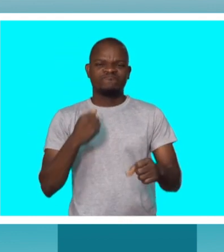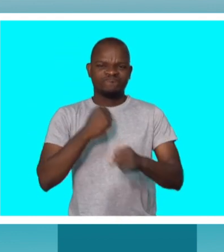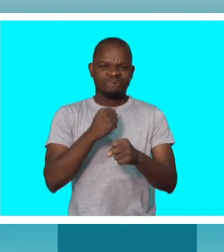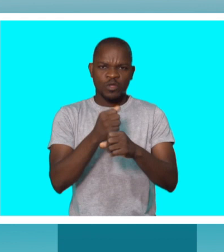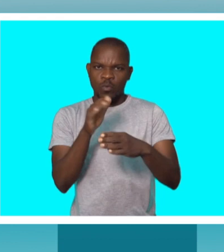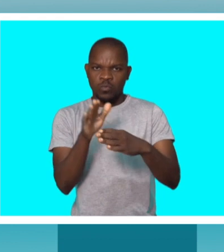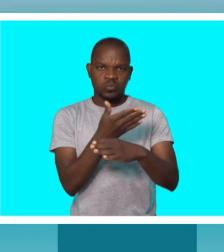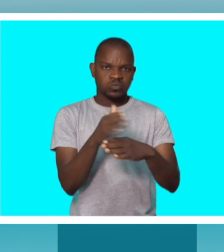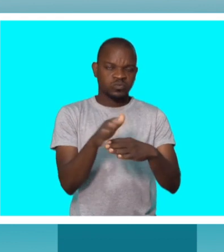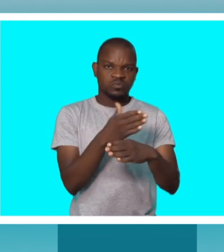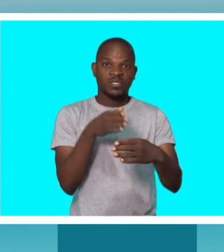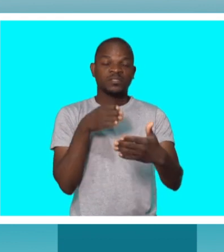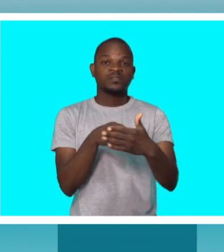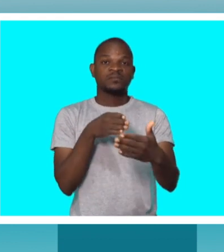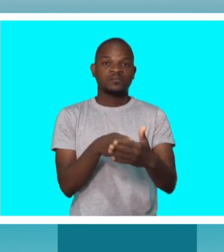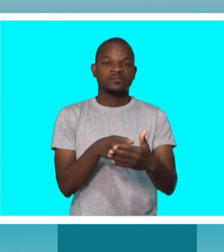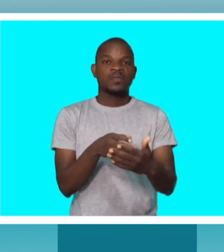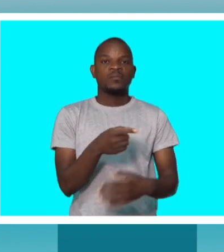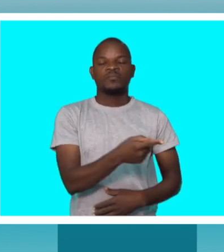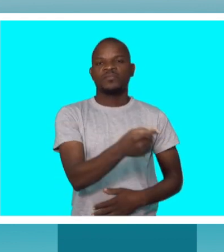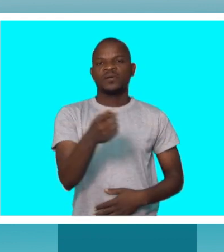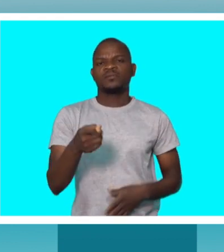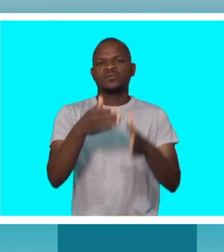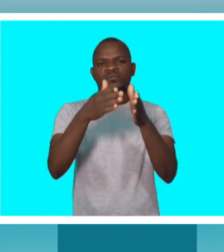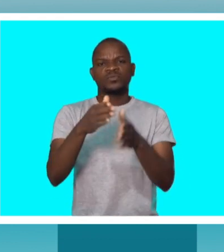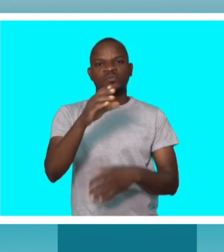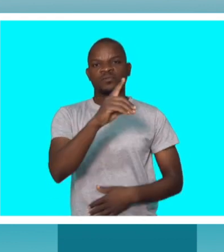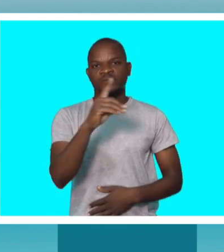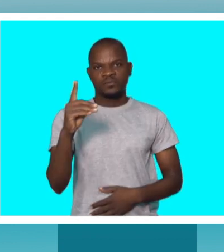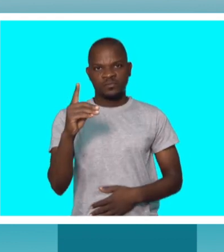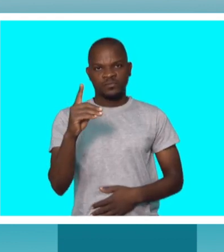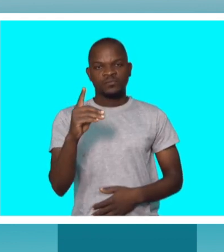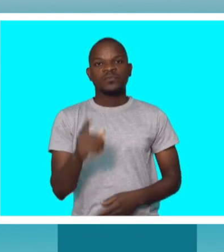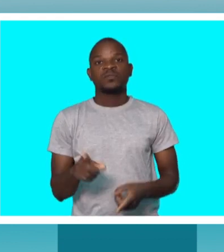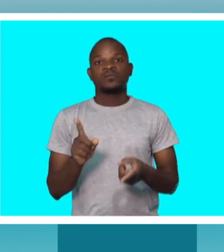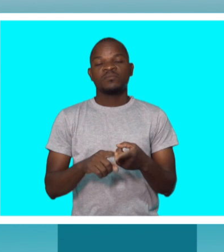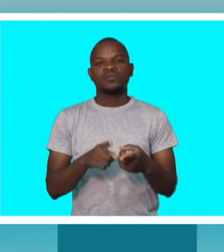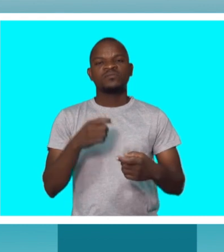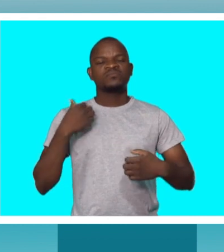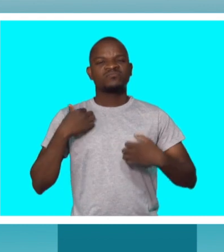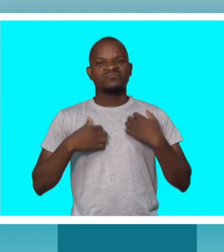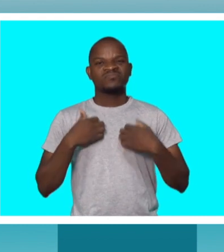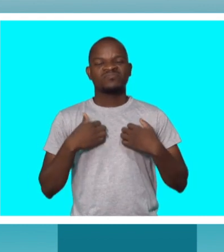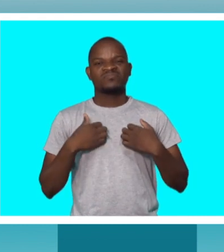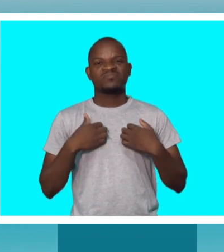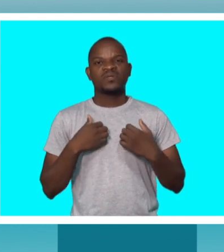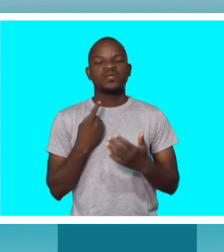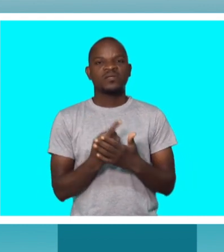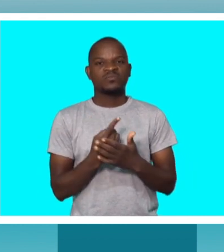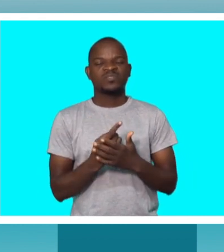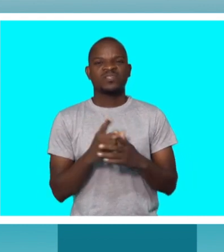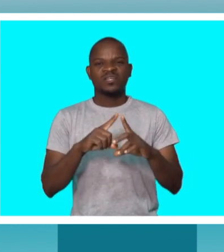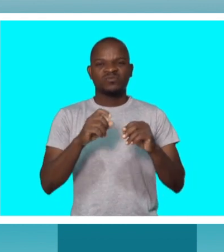A responsabilidade do governo é trabalhar para remover todas as barreiras e limitações que esta